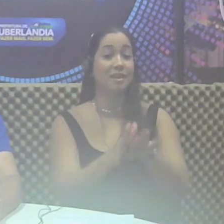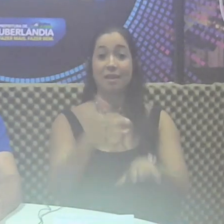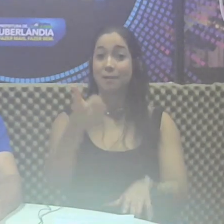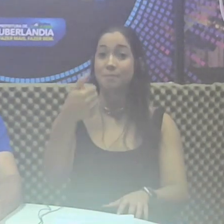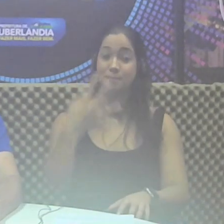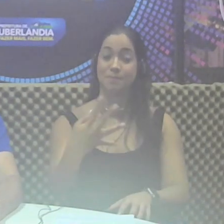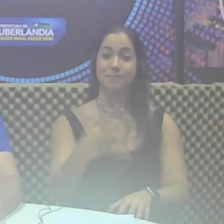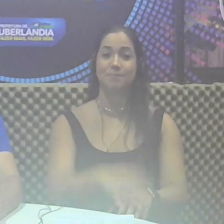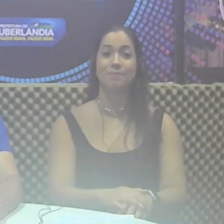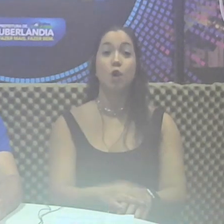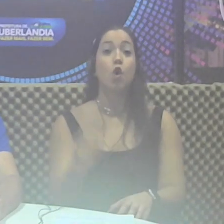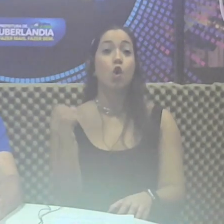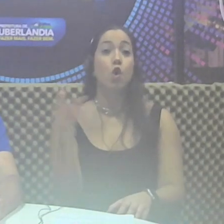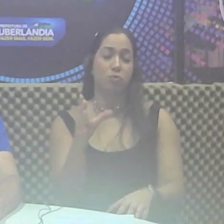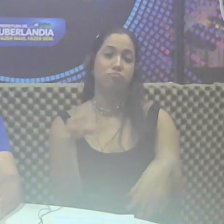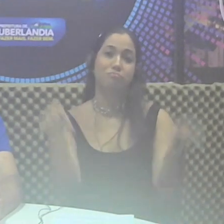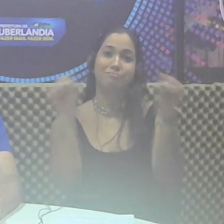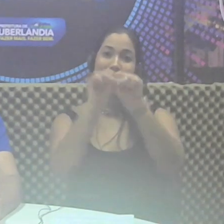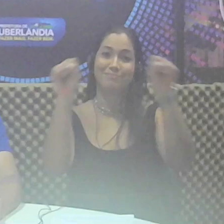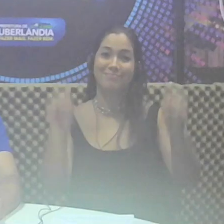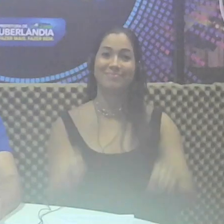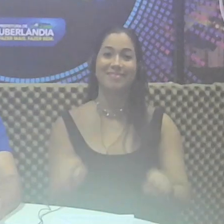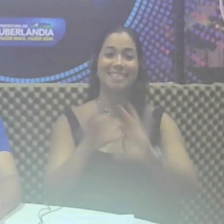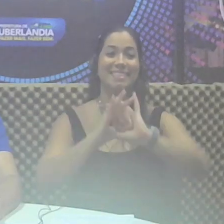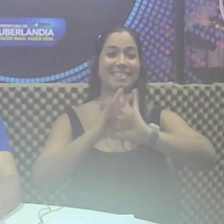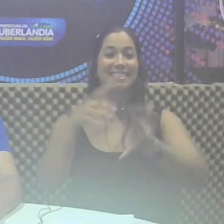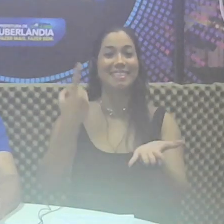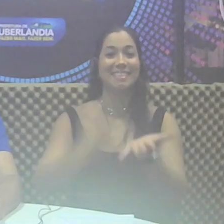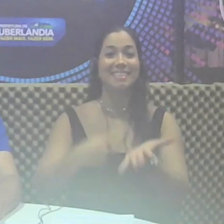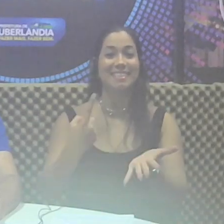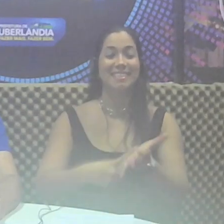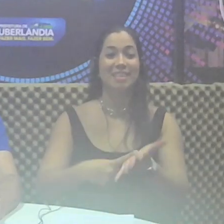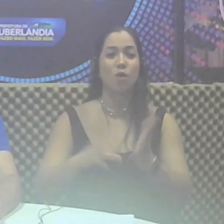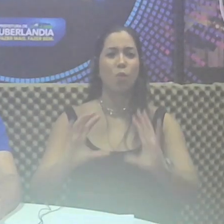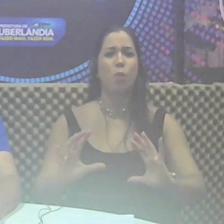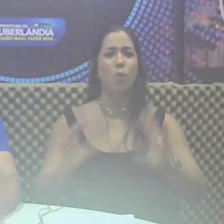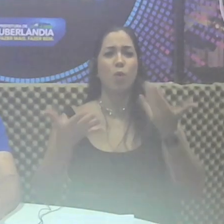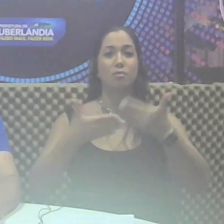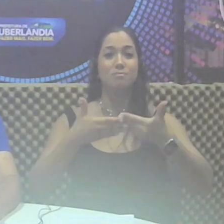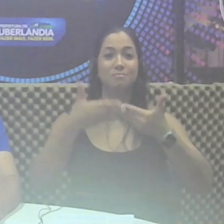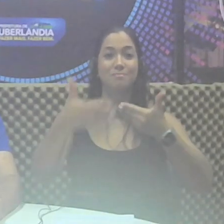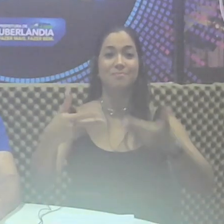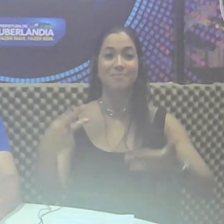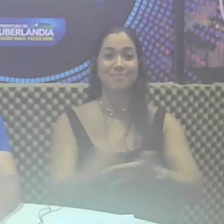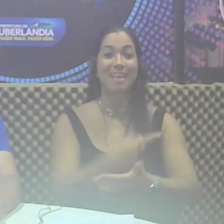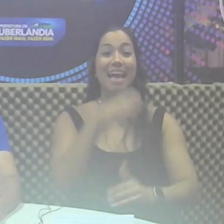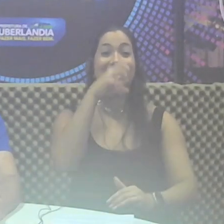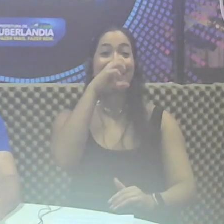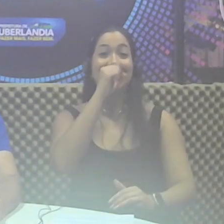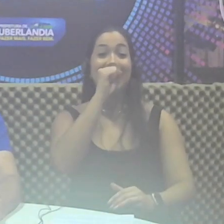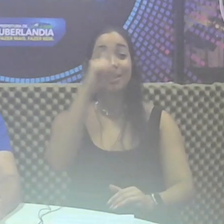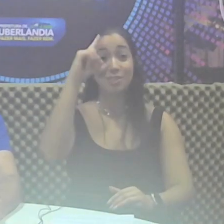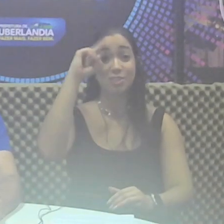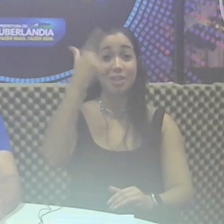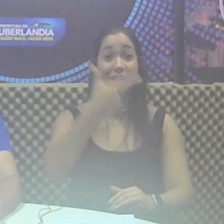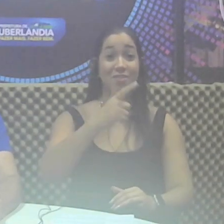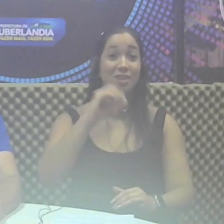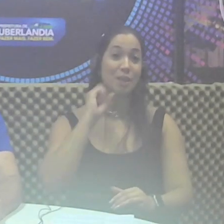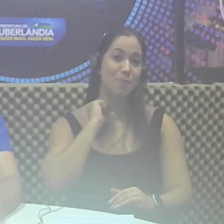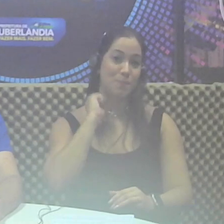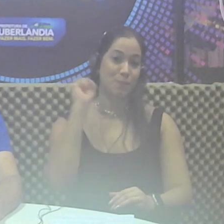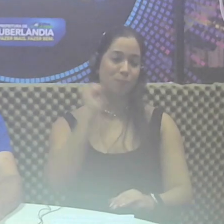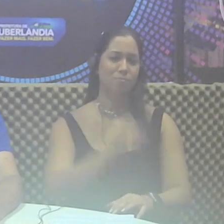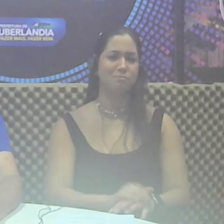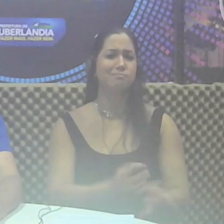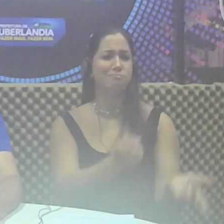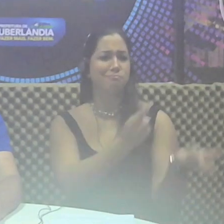anos. O sistema está disponível para agendamento no novo mutirão, que será realizado neste sábado, dia 20 de abril.